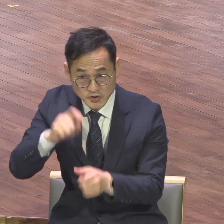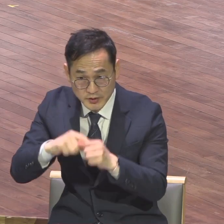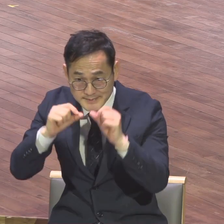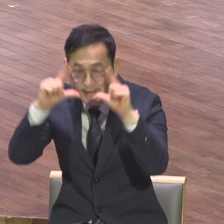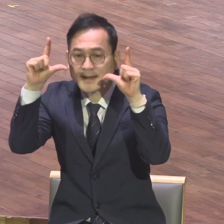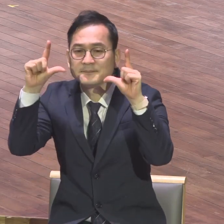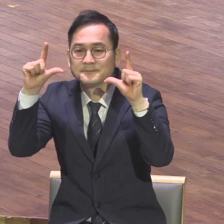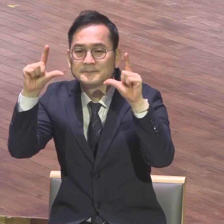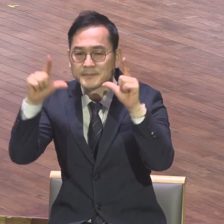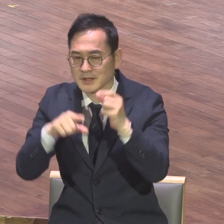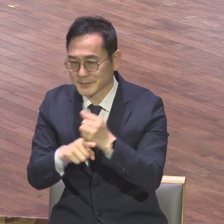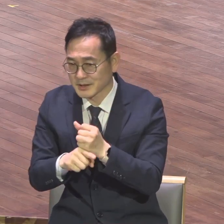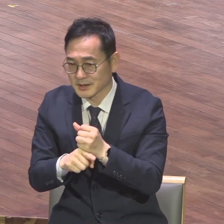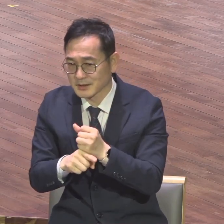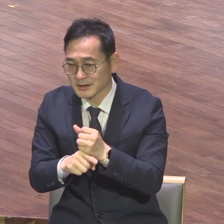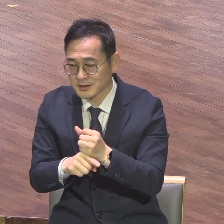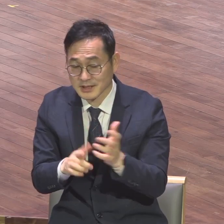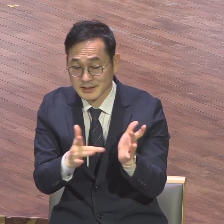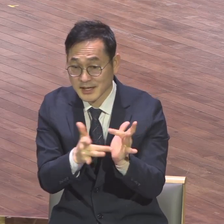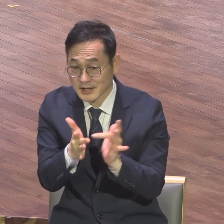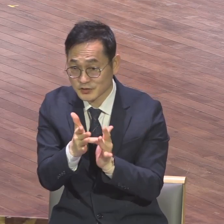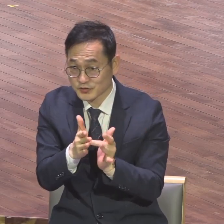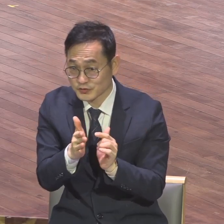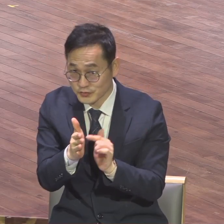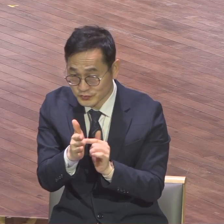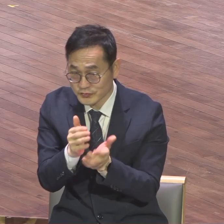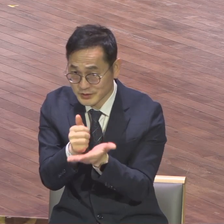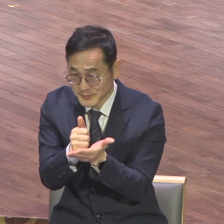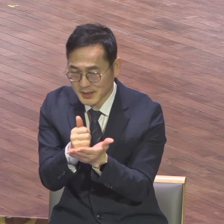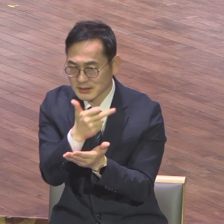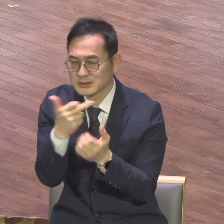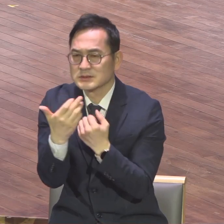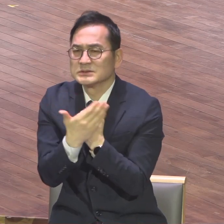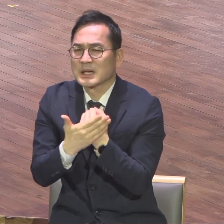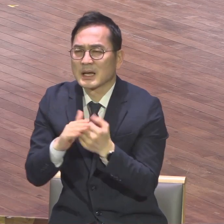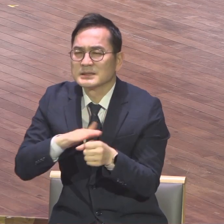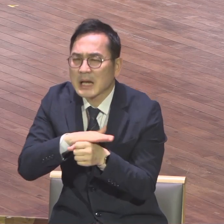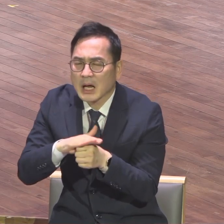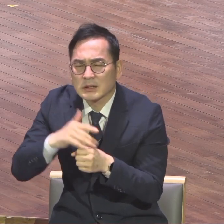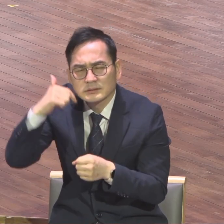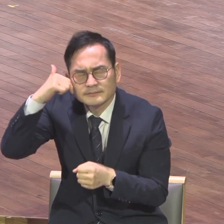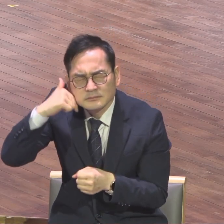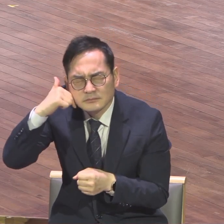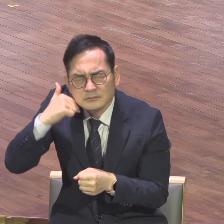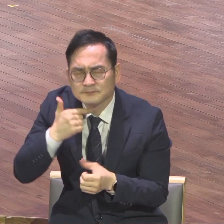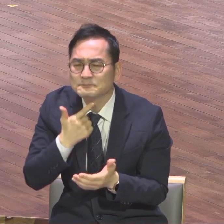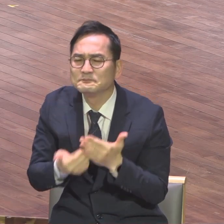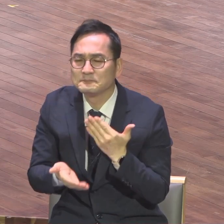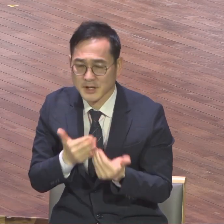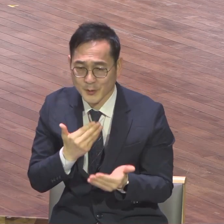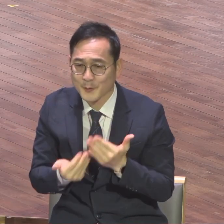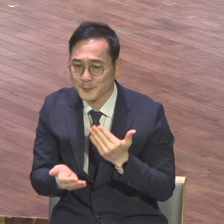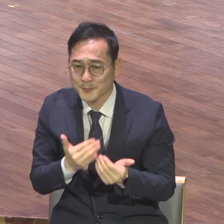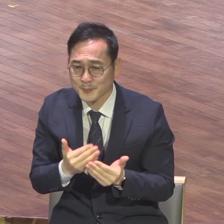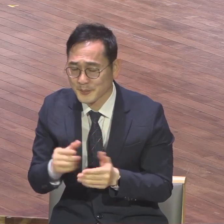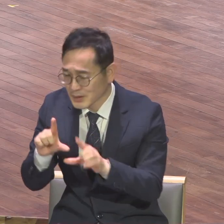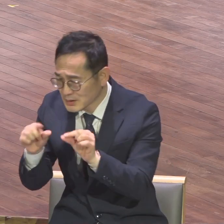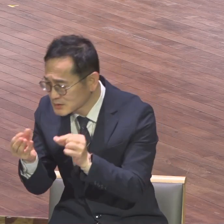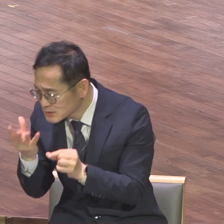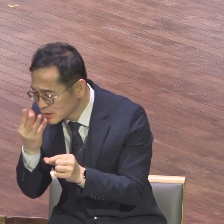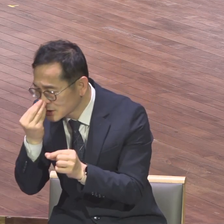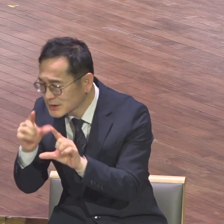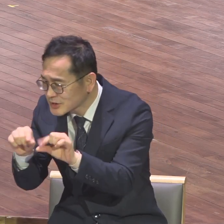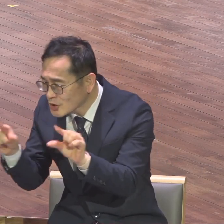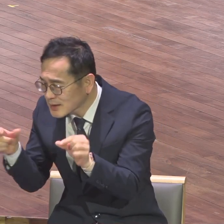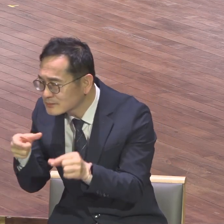깨달음. 예수 그리스도의 놀라운 은혜와 사랑을 이 성찬을 통해서 경험을 하게